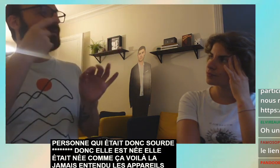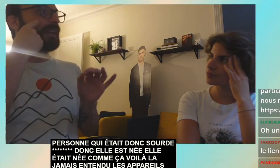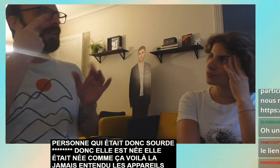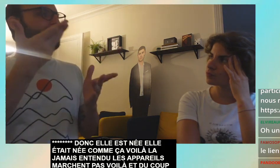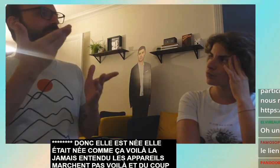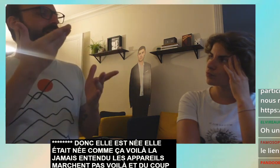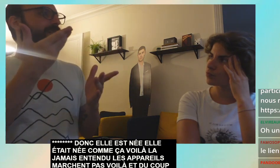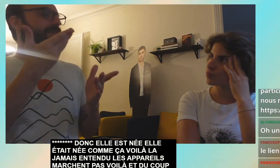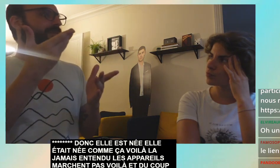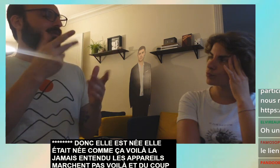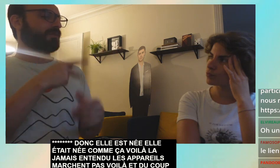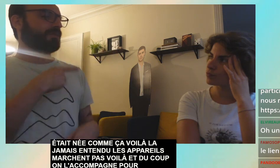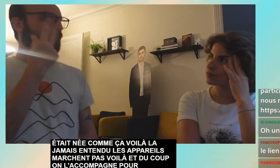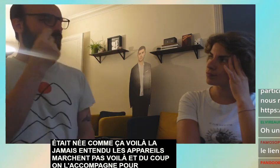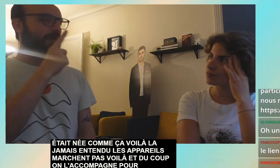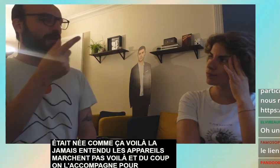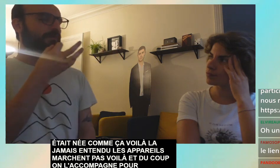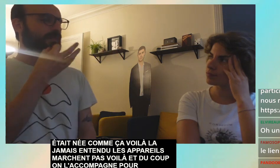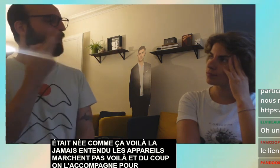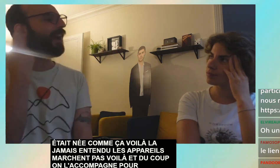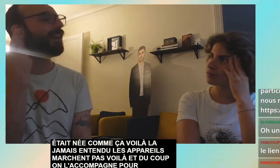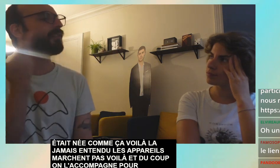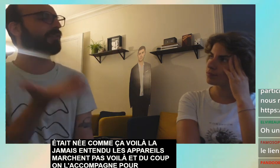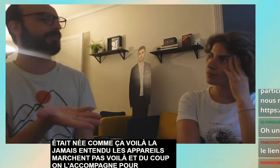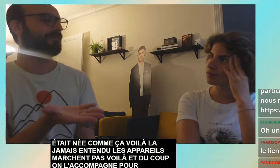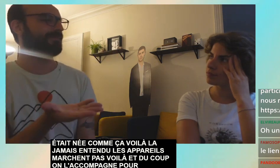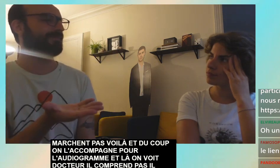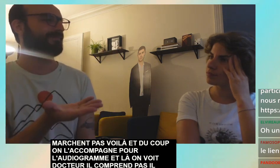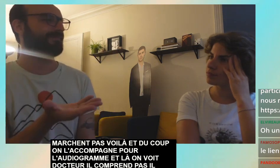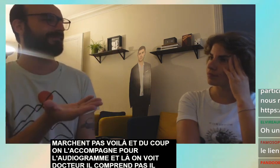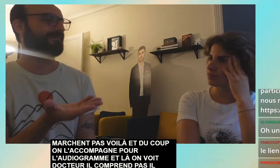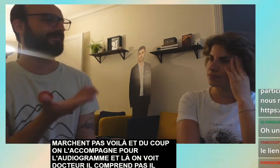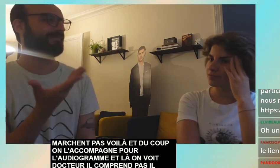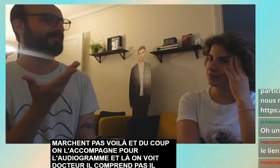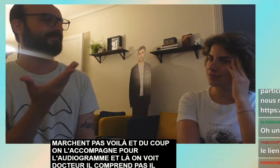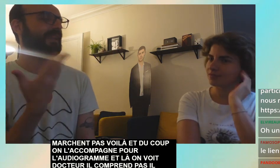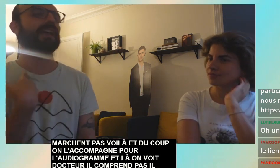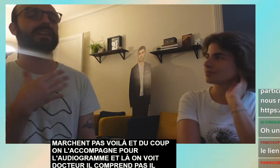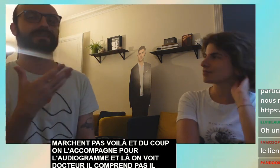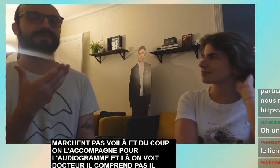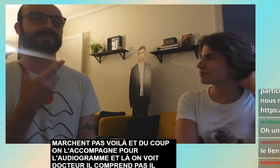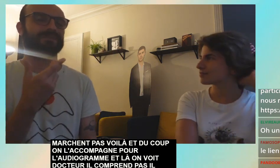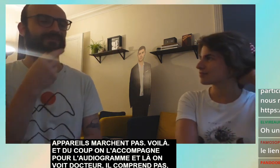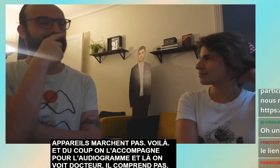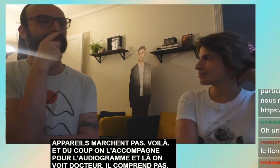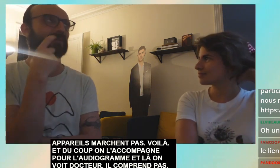Et là, on voit... Le docteur, il comprend pas, il nous dit, mais là, elle entend. Et puis on